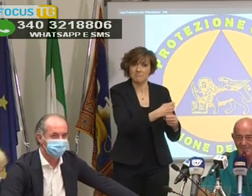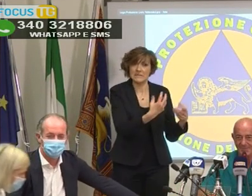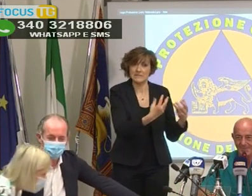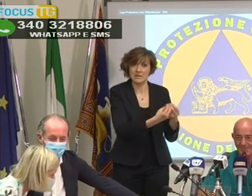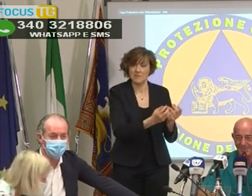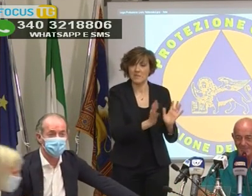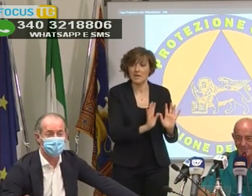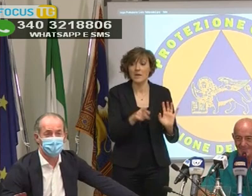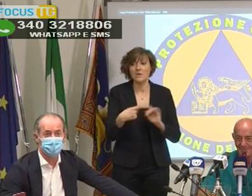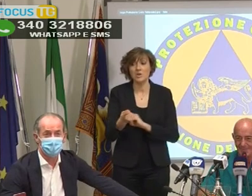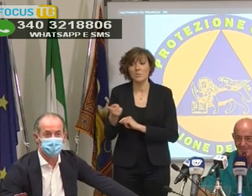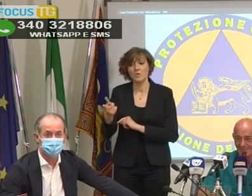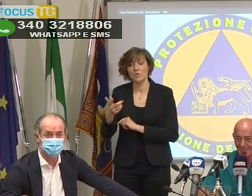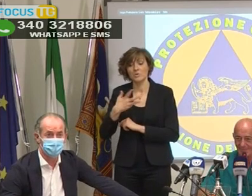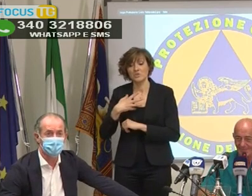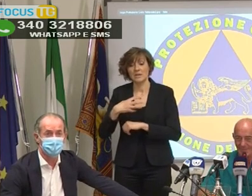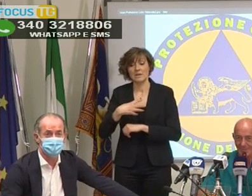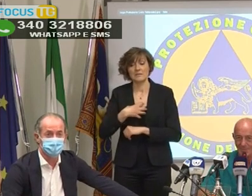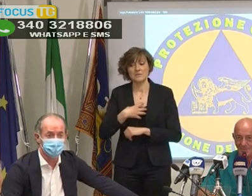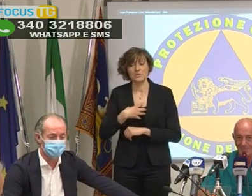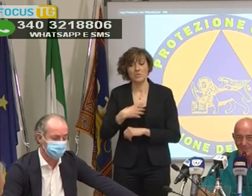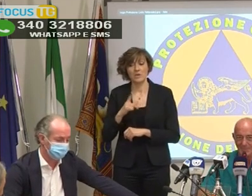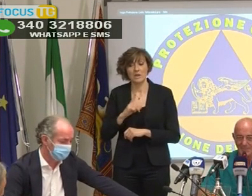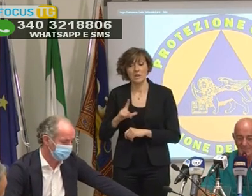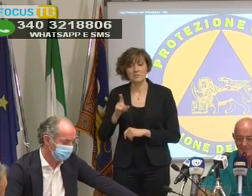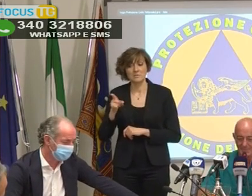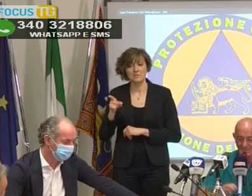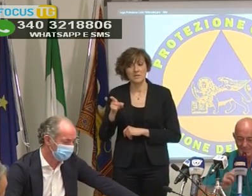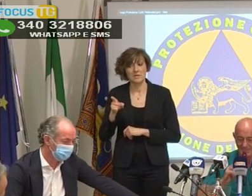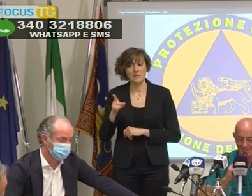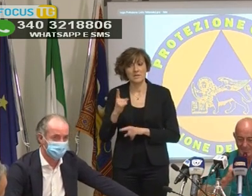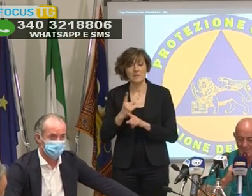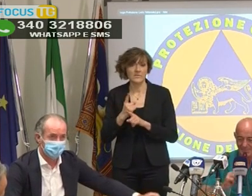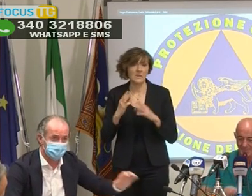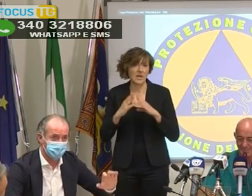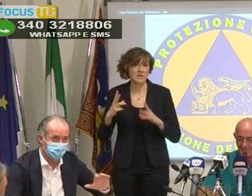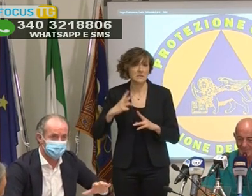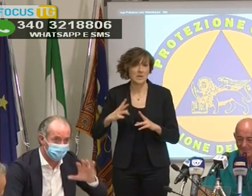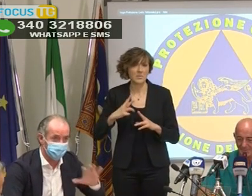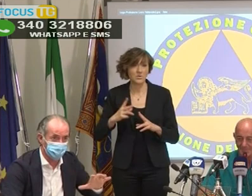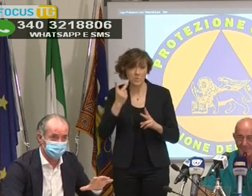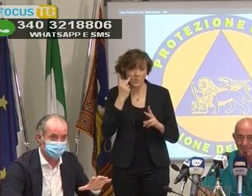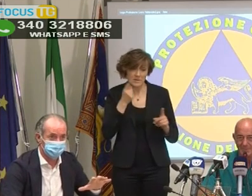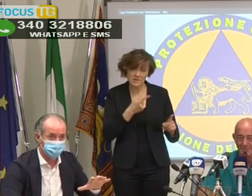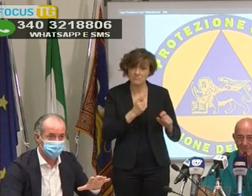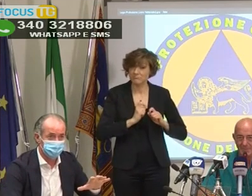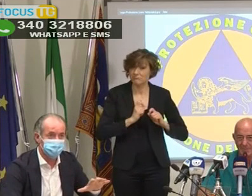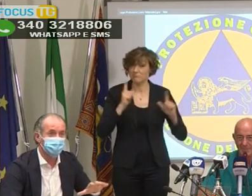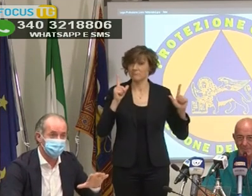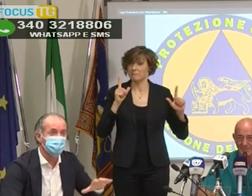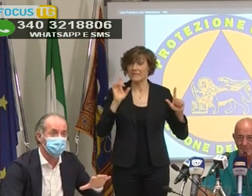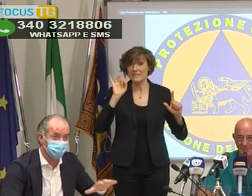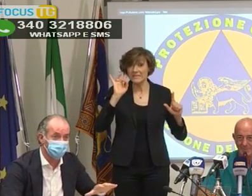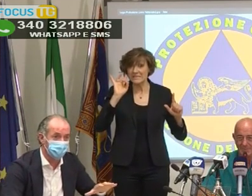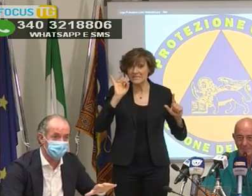Rigoli, e poi l'assessore che vi dice della telefono. Guardate, sta roba è strepitosa. Cioè,